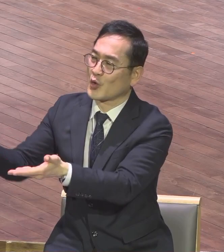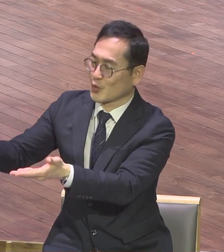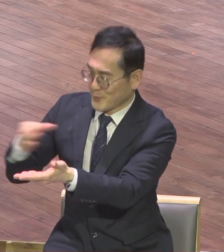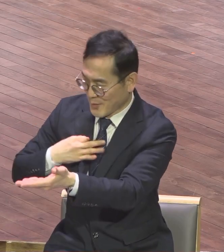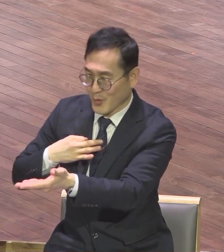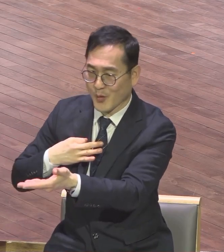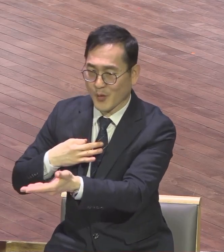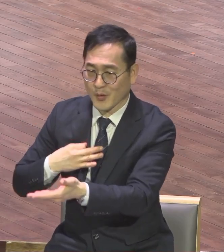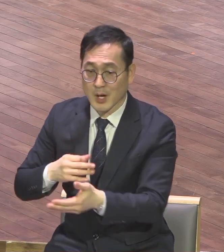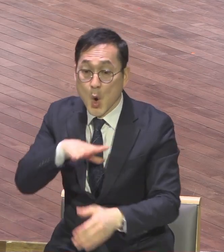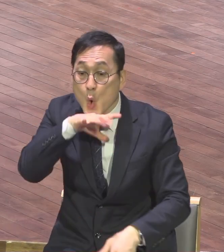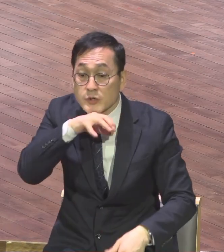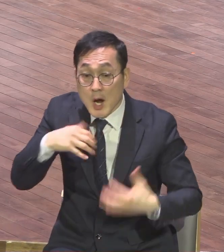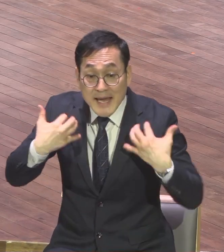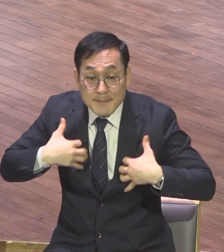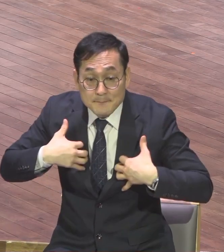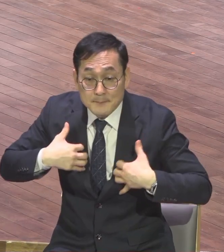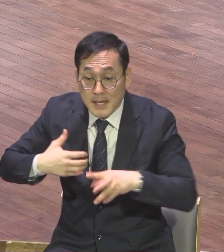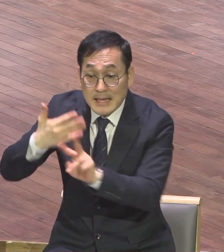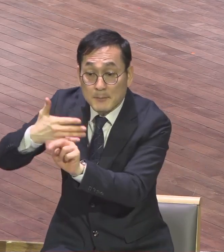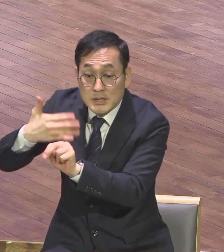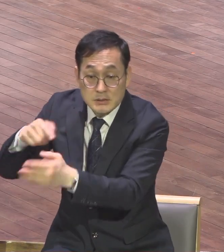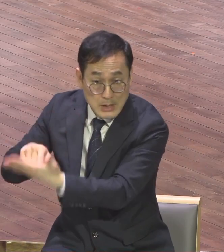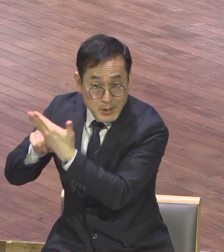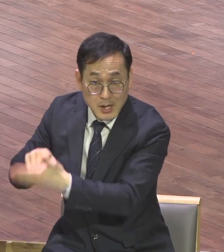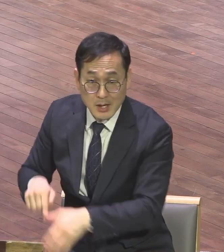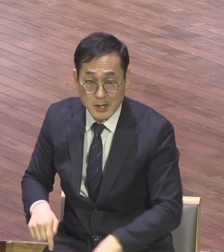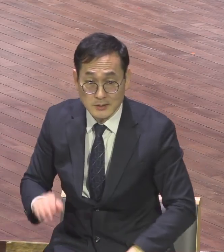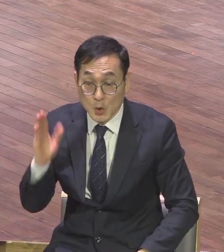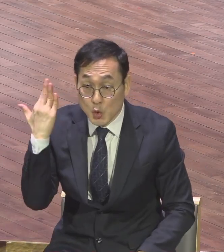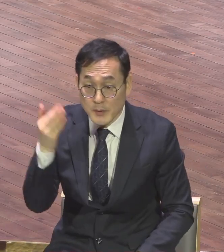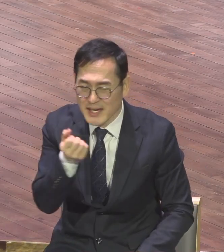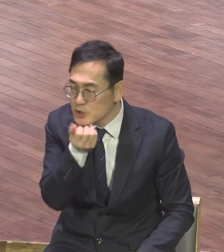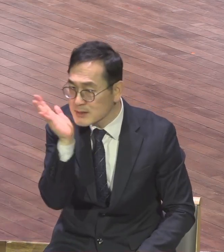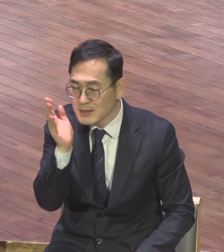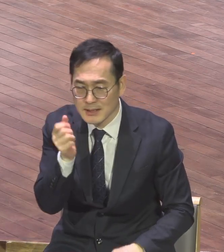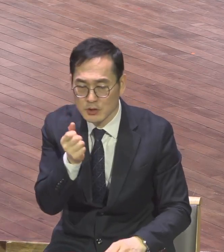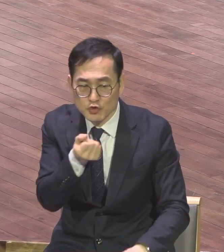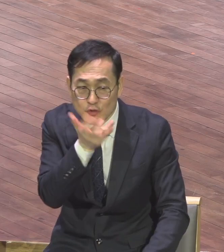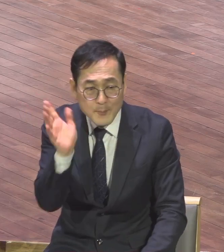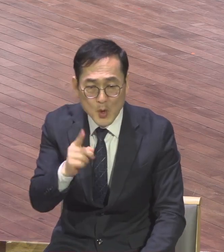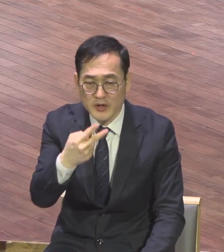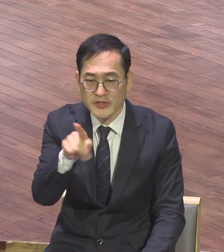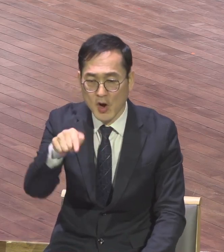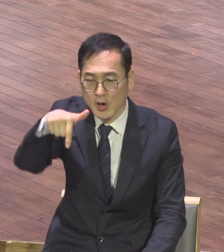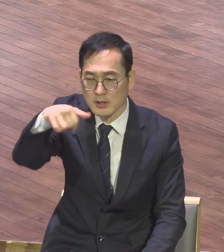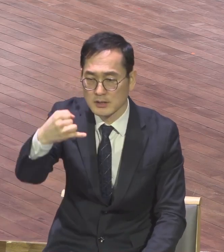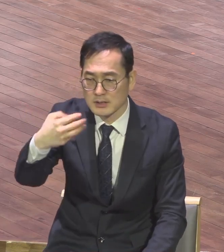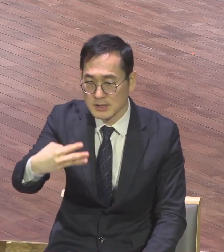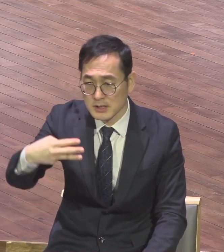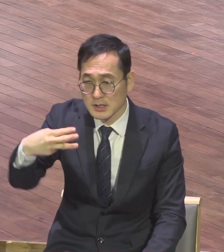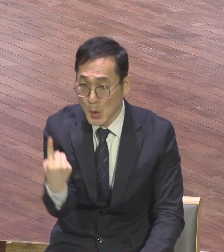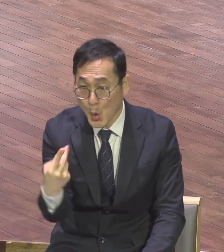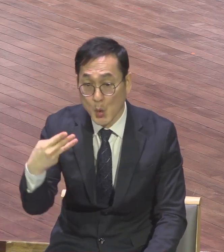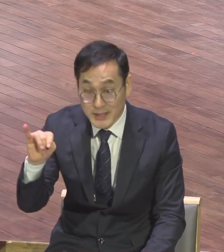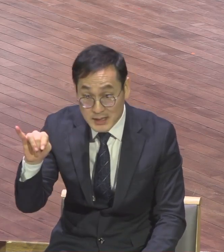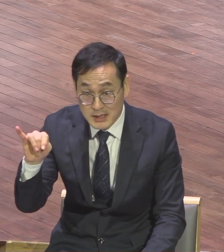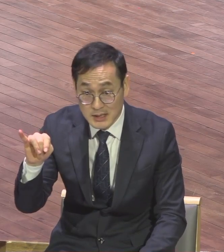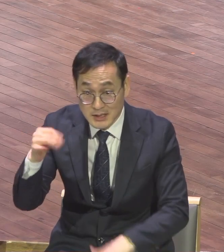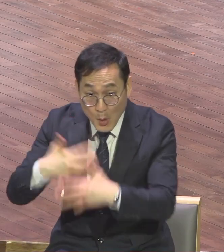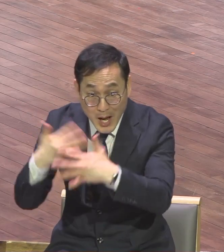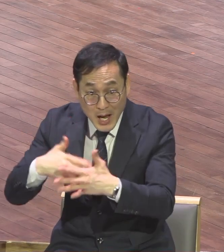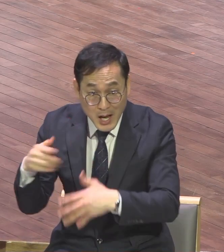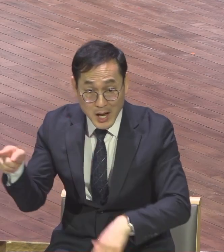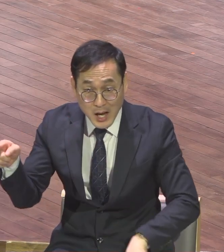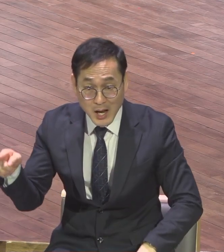거죠. 요즘 가장 뜨거운 그 더 글로리라는 이런 드라마도 공중파, 뭐 MBC, KBS가 아니라 넷플릭스를 통해 방영을